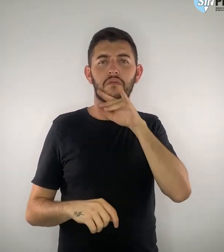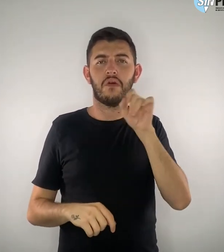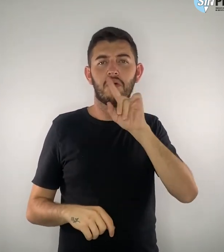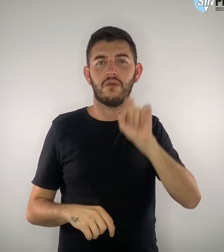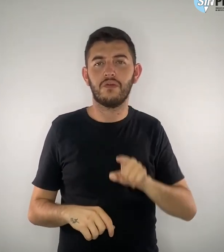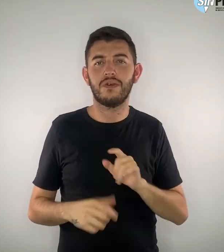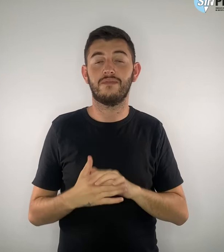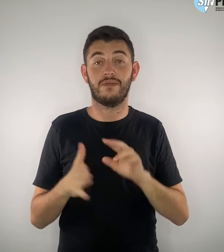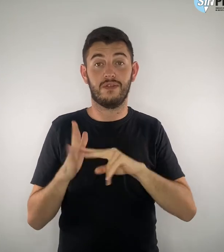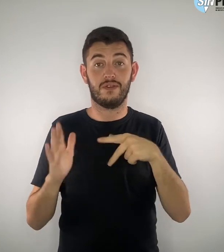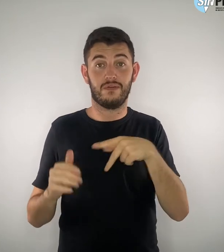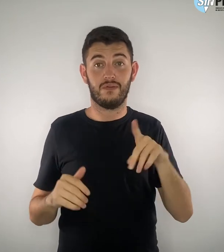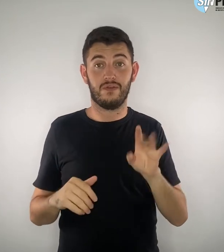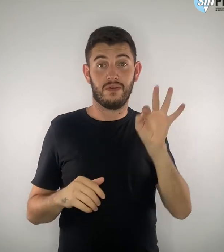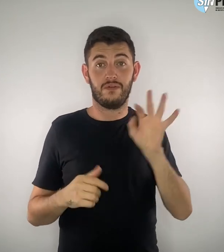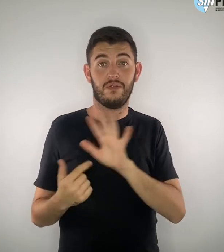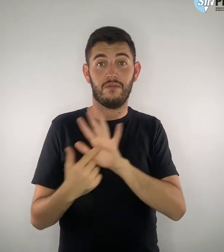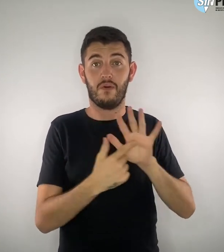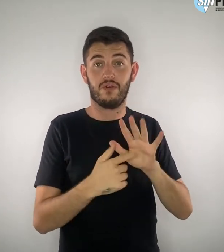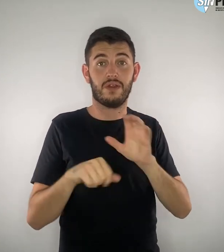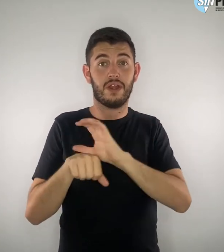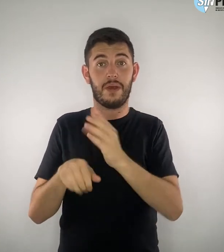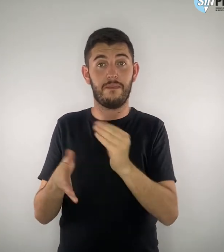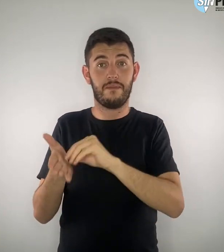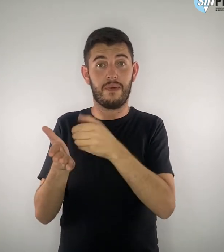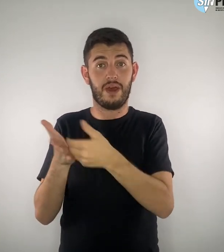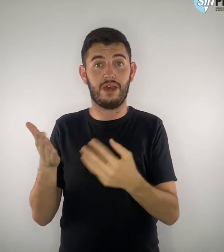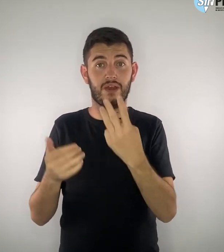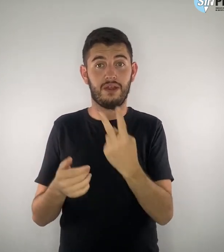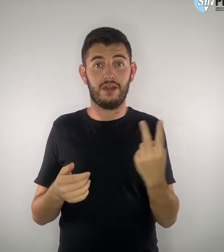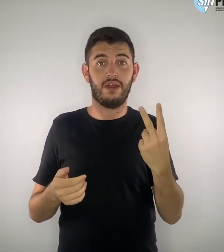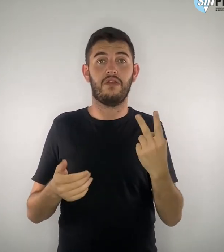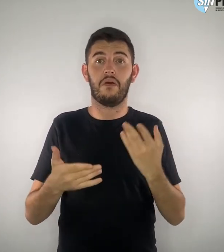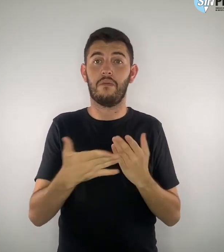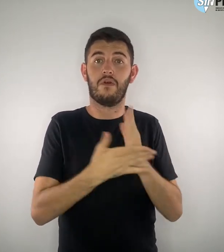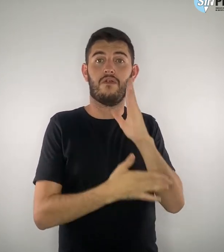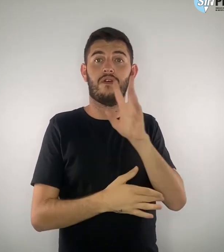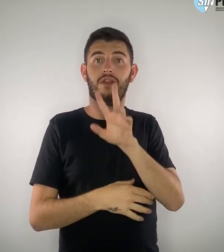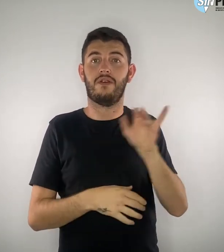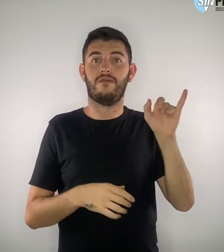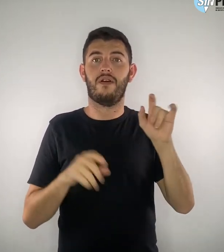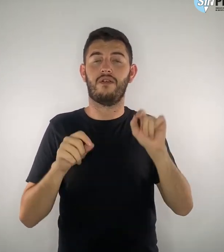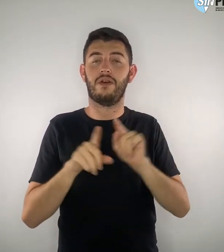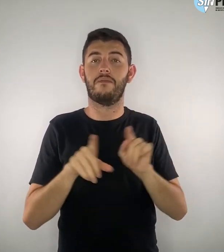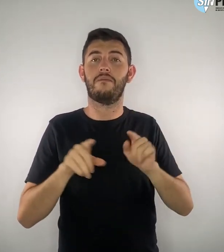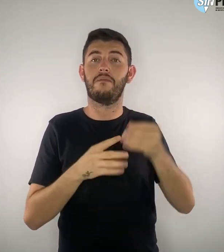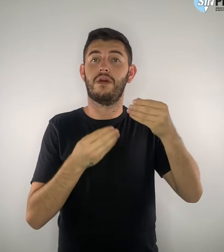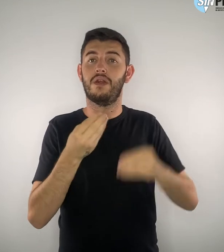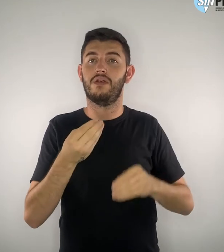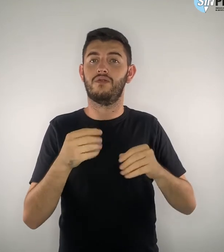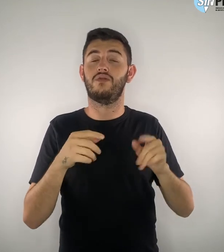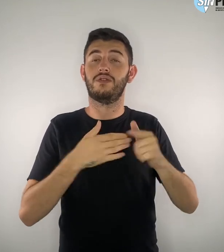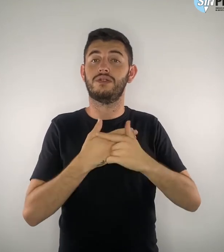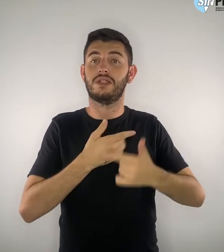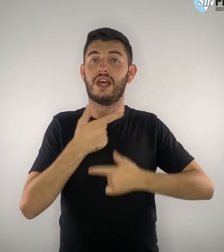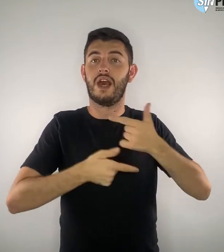PEC 32 provocará um verdadeiro sucateamento das carreiras e do serviço público em todo o